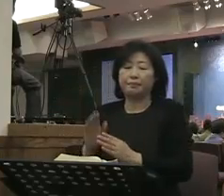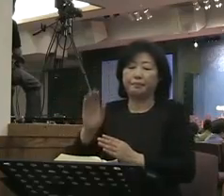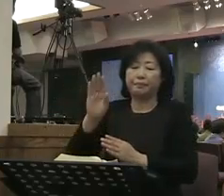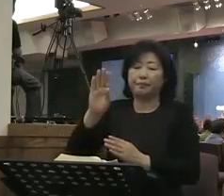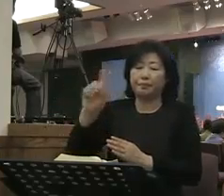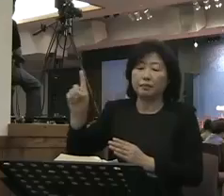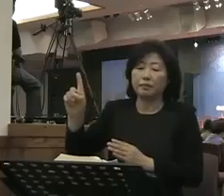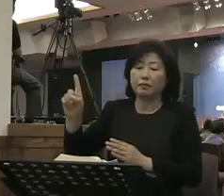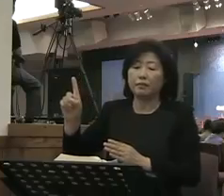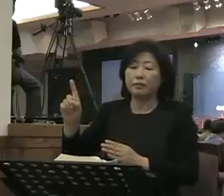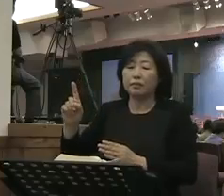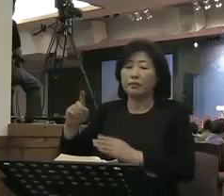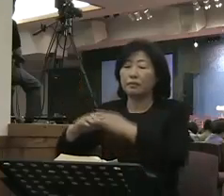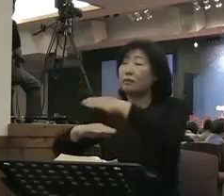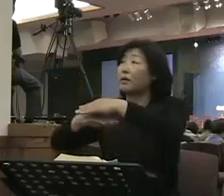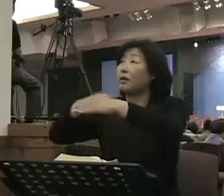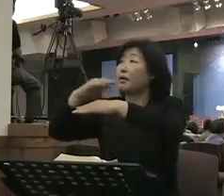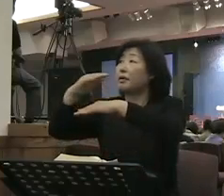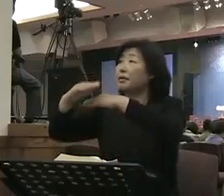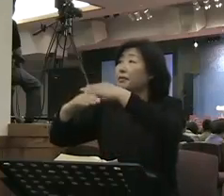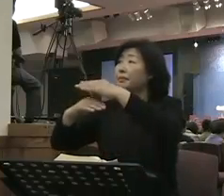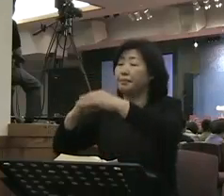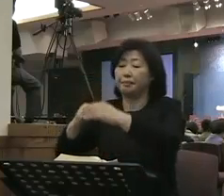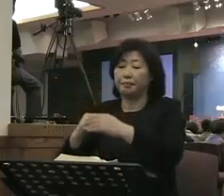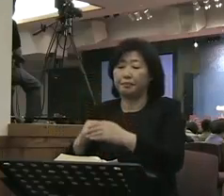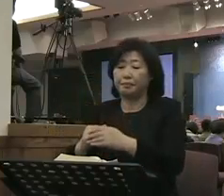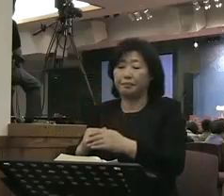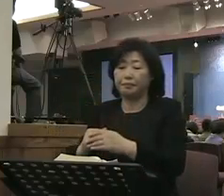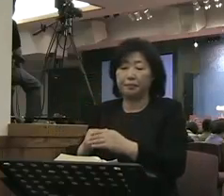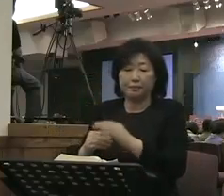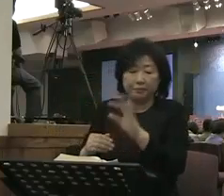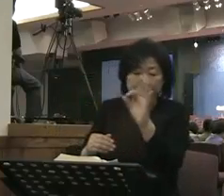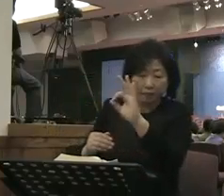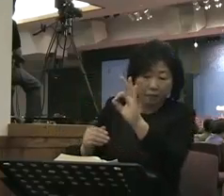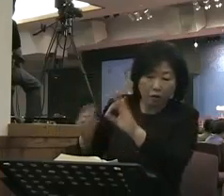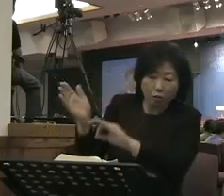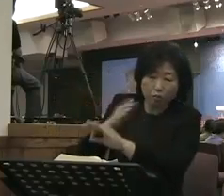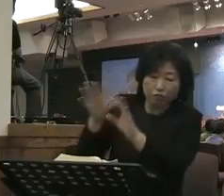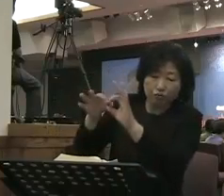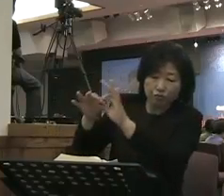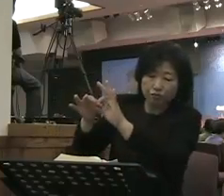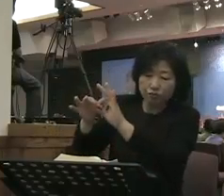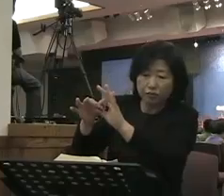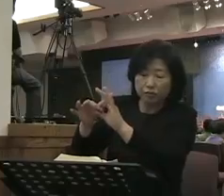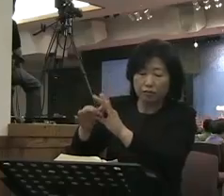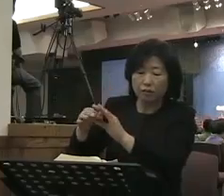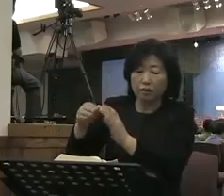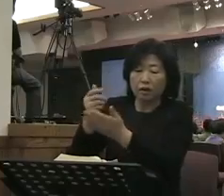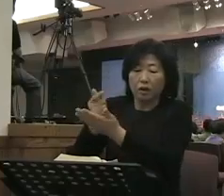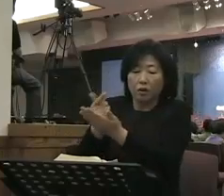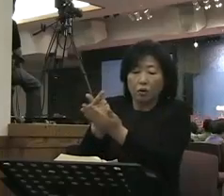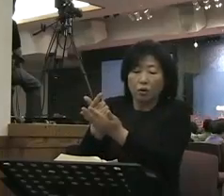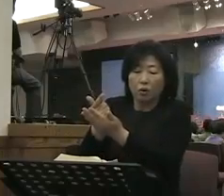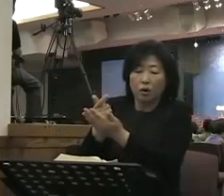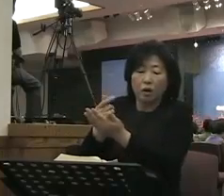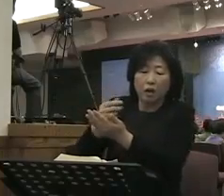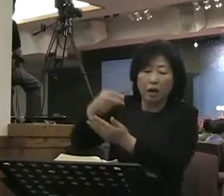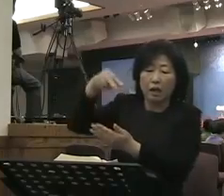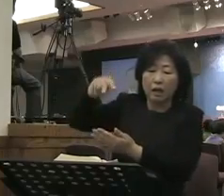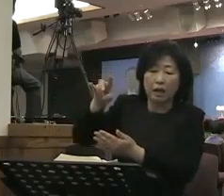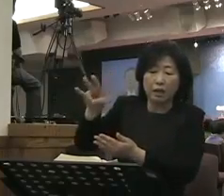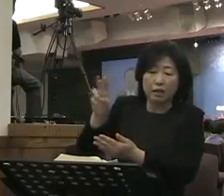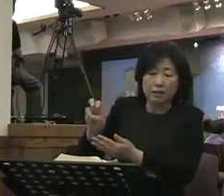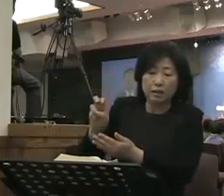사건 이후 즉시 족보로 10절부터 연결되는 이유는 하나님께서 노아의 아들 중에 셈의 후손으로